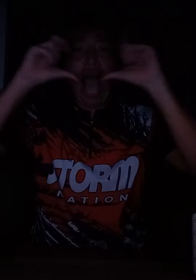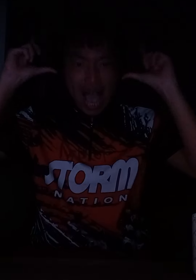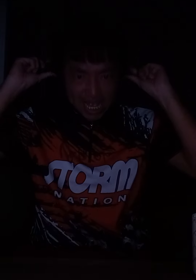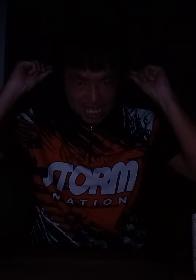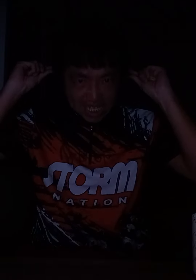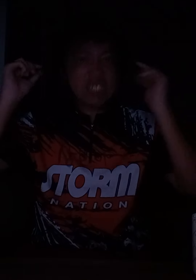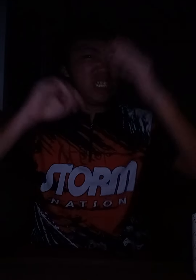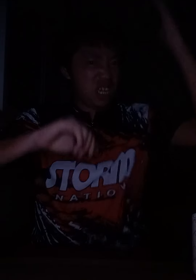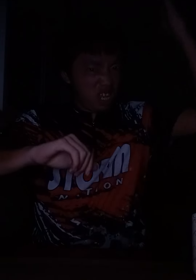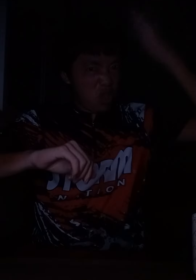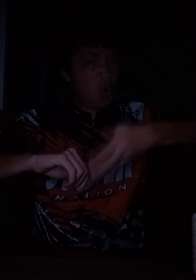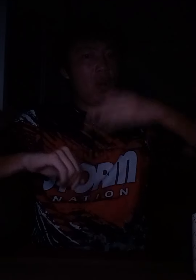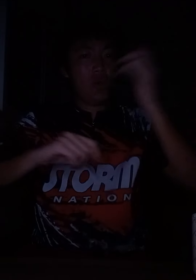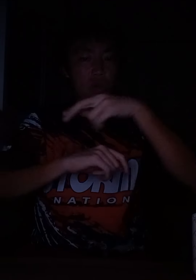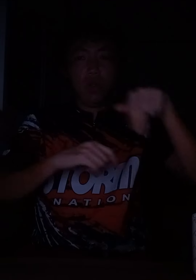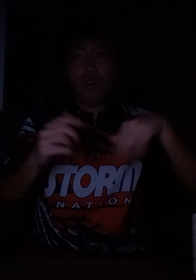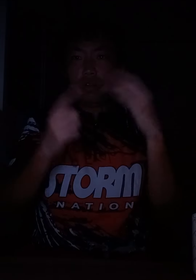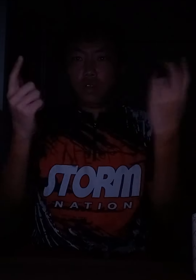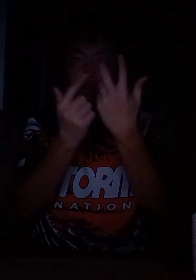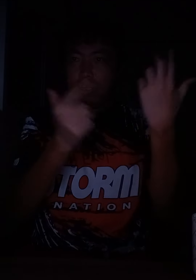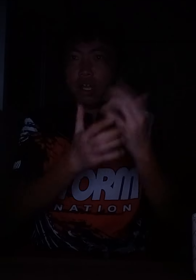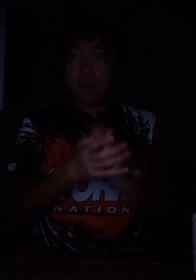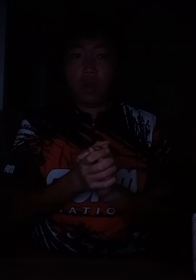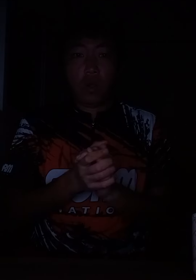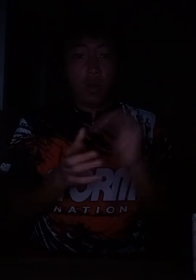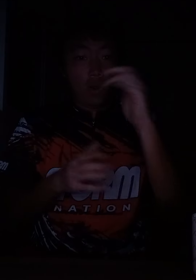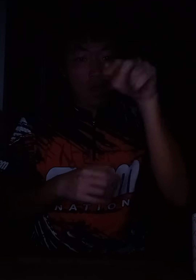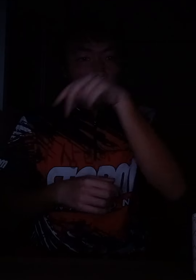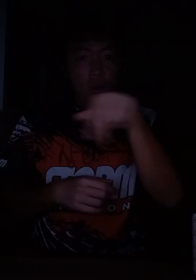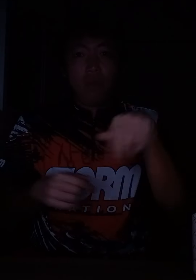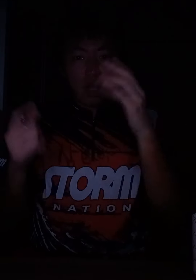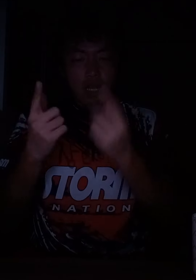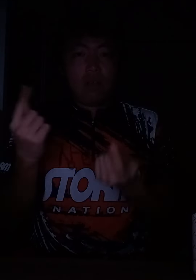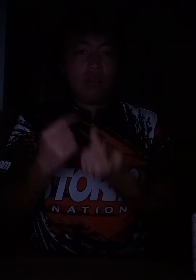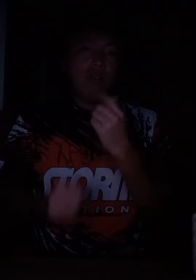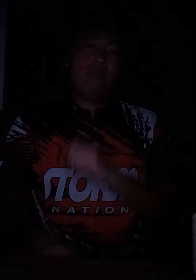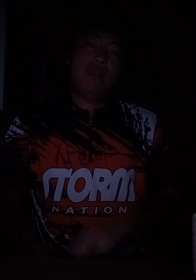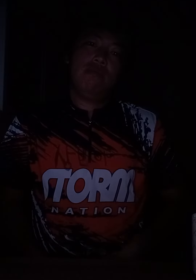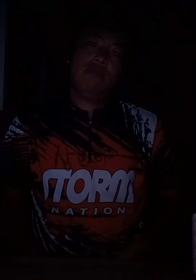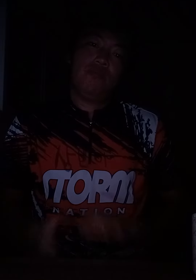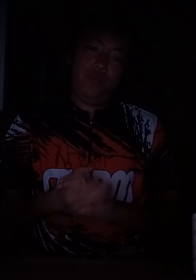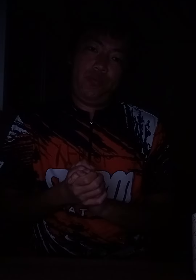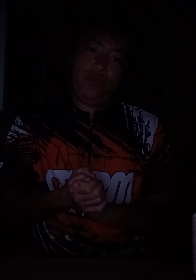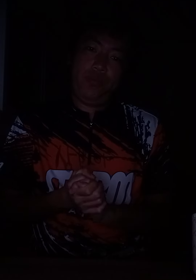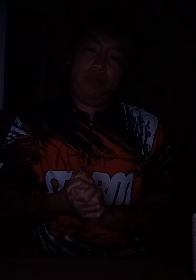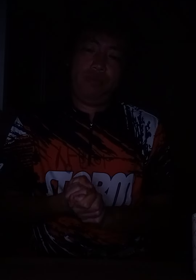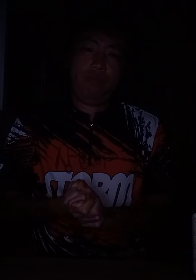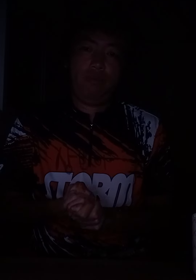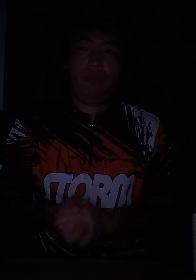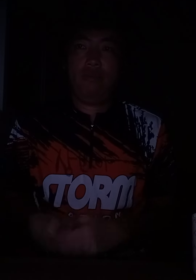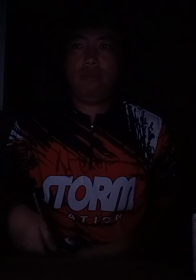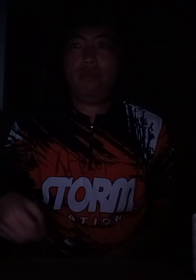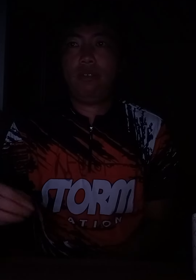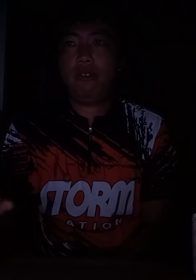쓰지 않아 벌어지는 시비나 소란에 대해 법에 따라 엄중하게 조치하겠다고 밝혔습니다. 연합뉴스TV